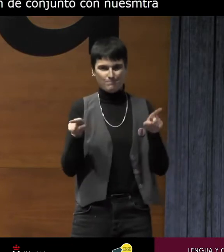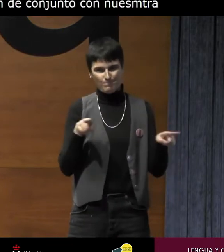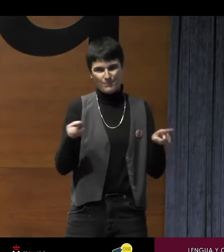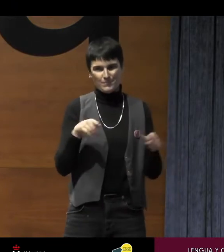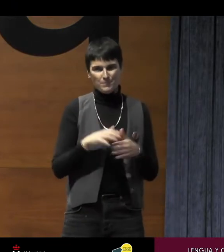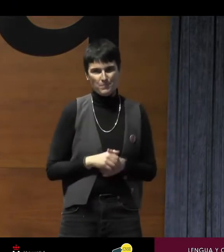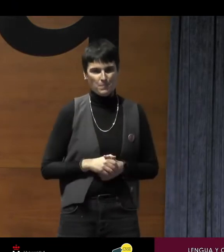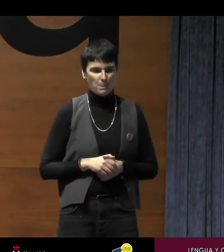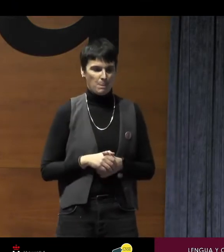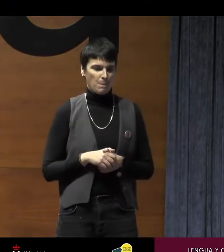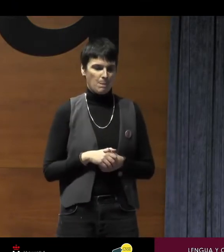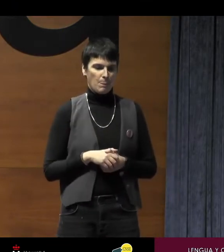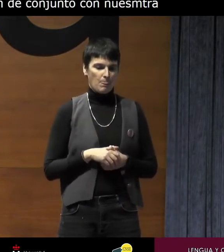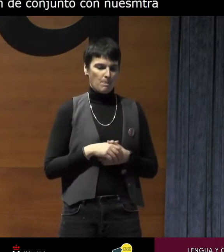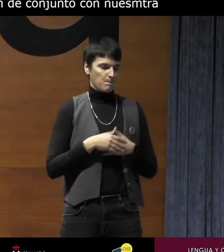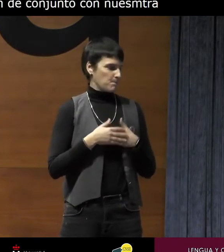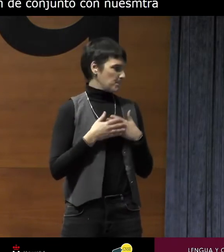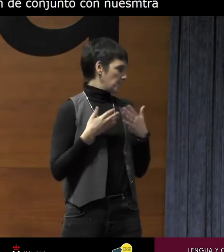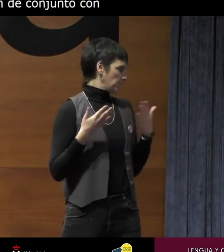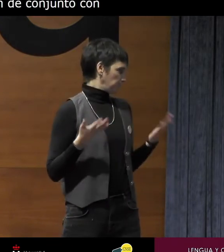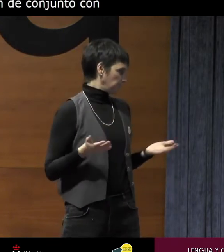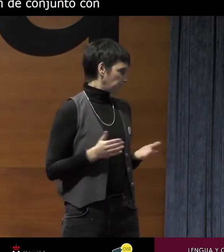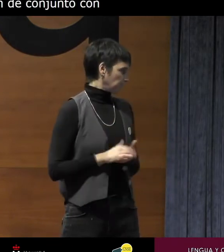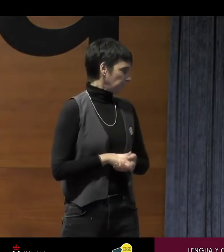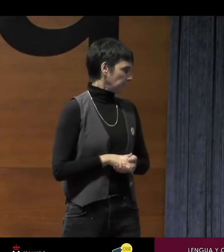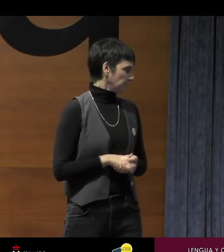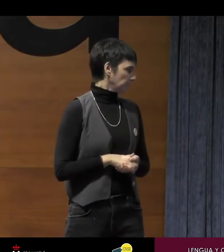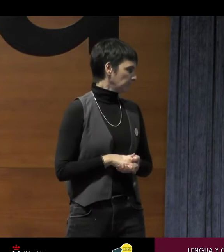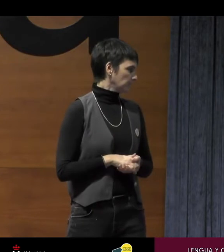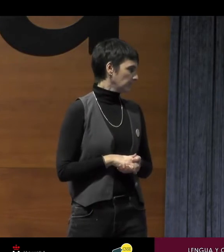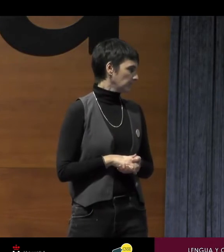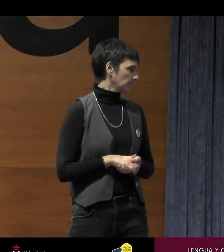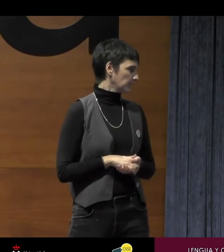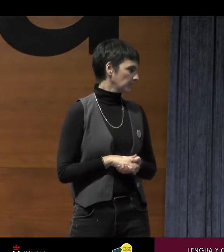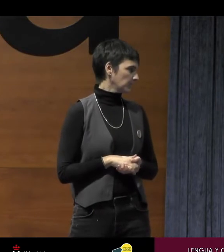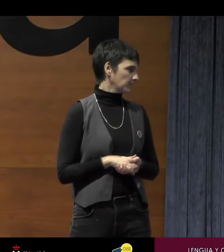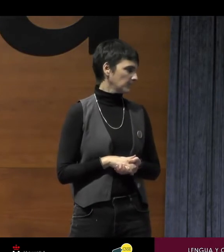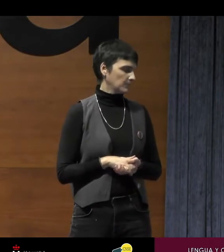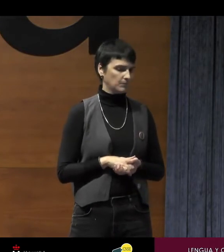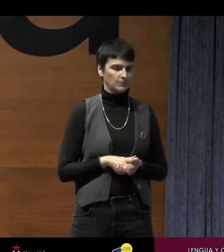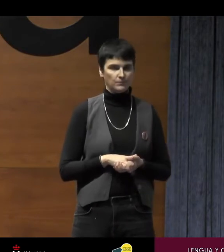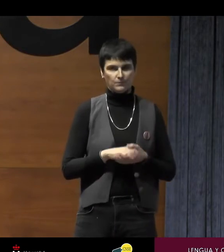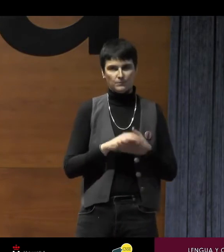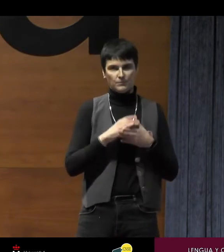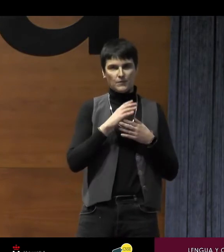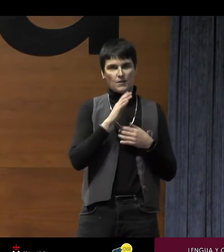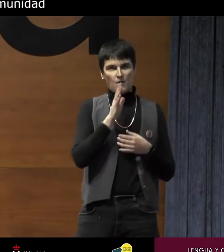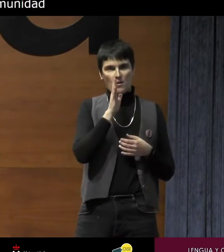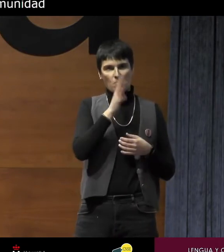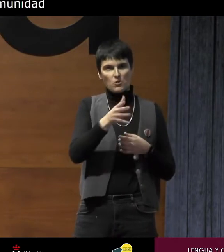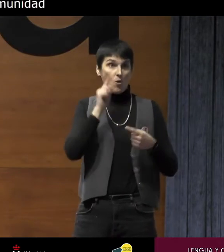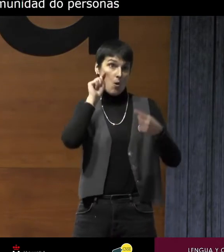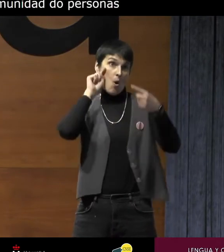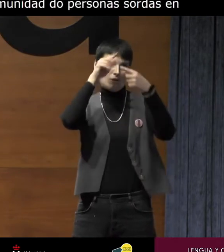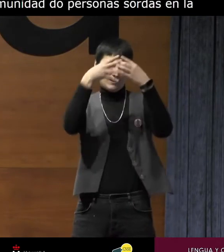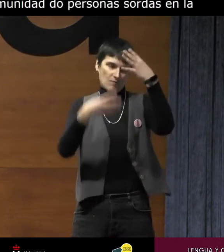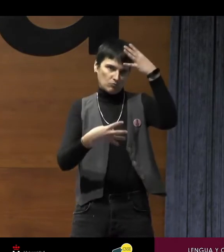comunidad de personas sordas, en la cual las personas codas participamos.